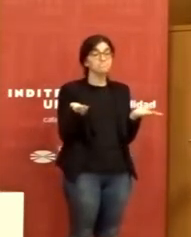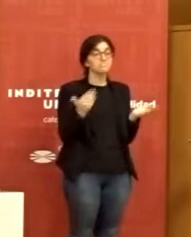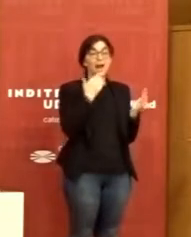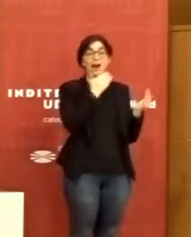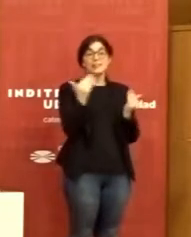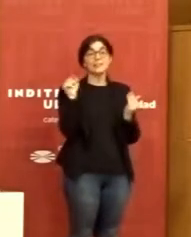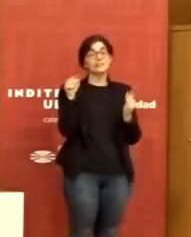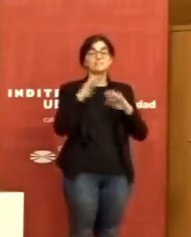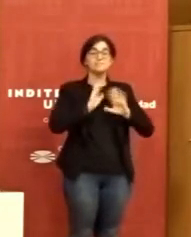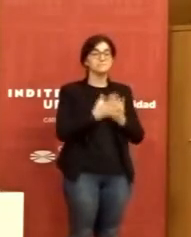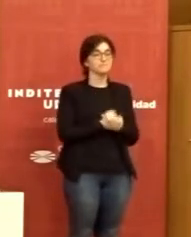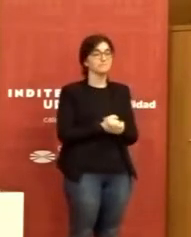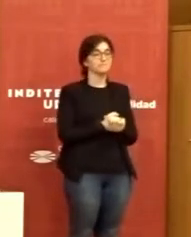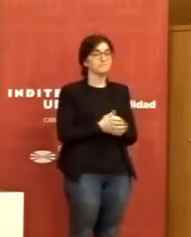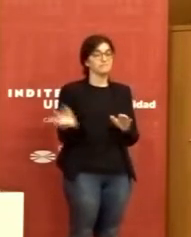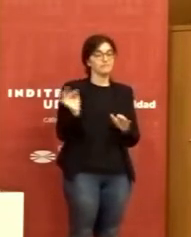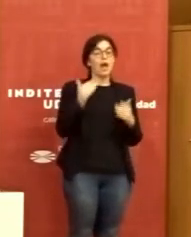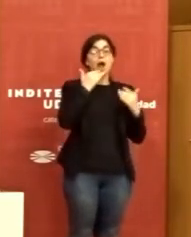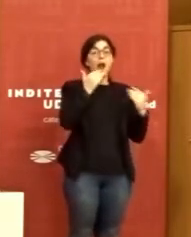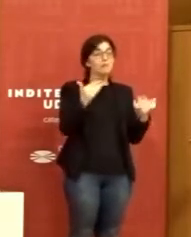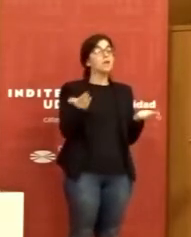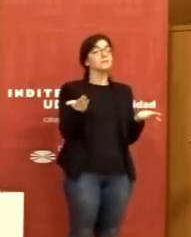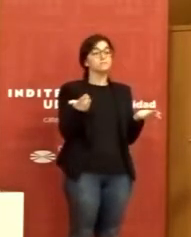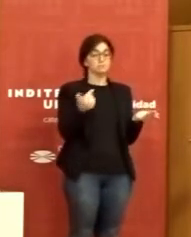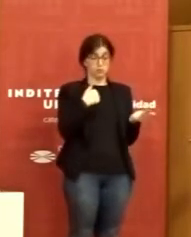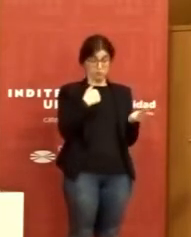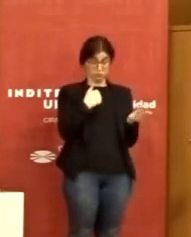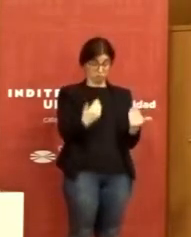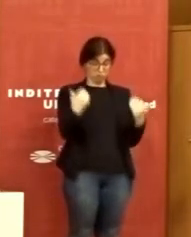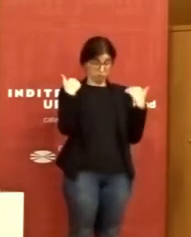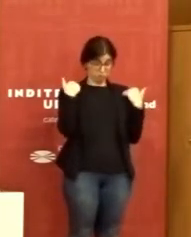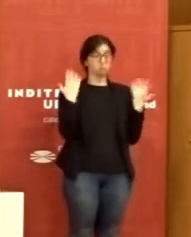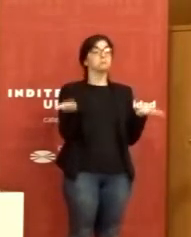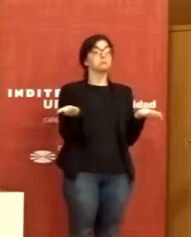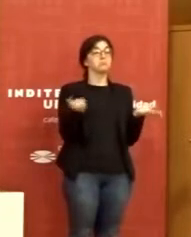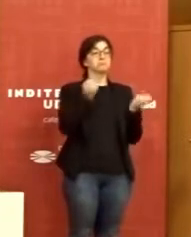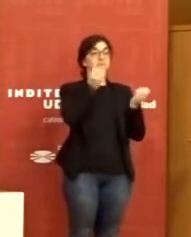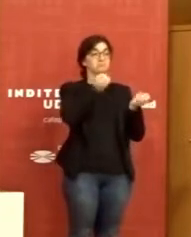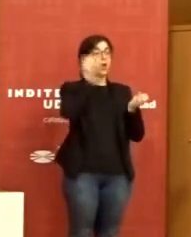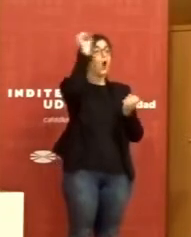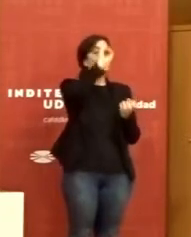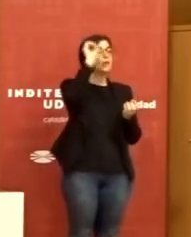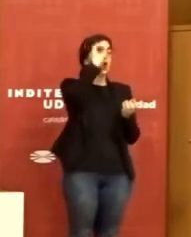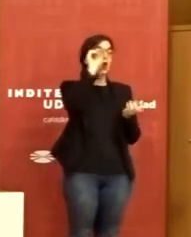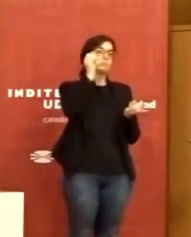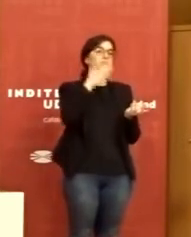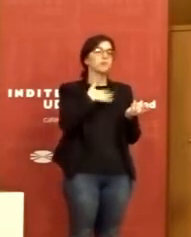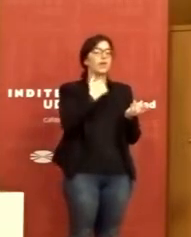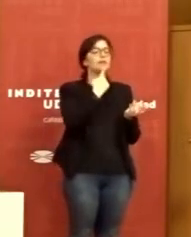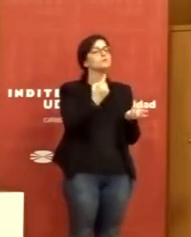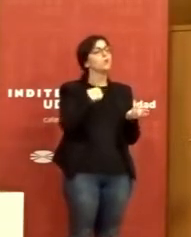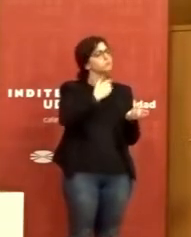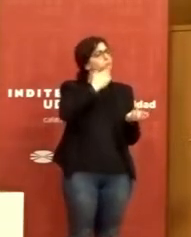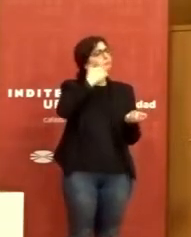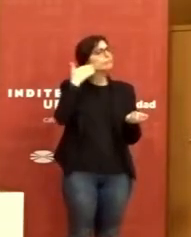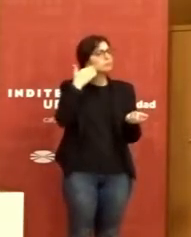muchas gracias a ti. Pues muchas gracias. Yo por mi parte, muy brevemente, es decir, yo estoy absolutamente